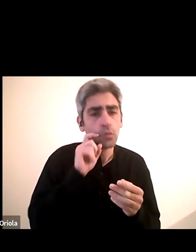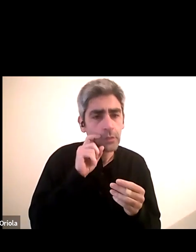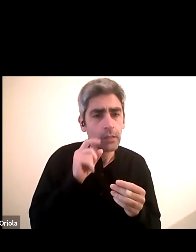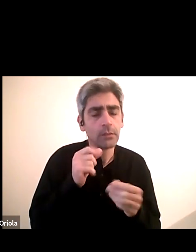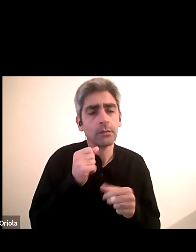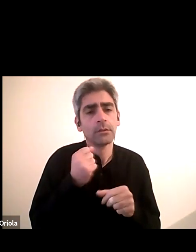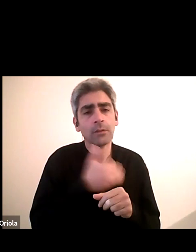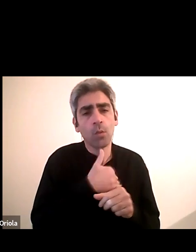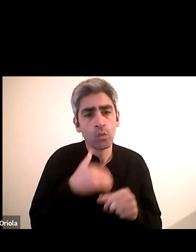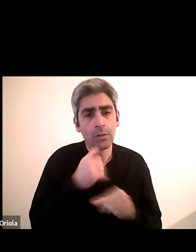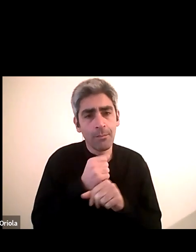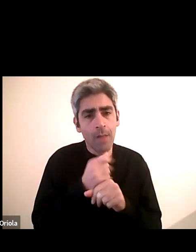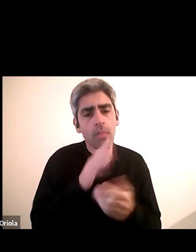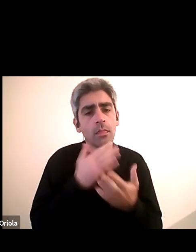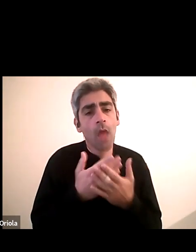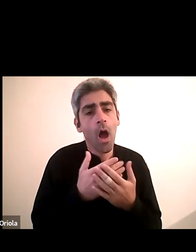E chegaram